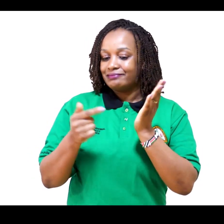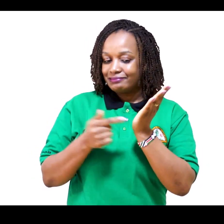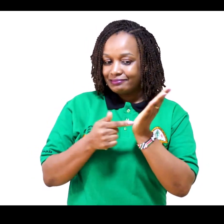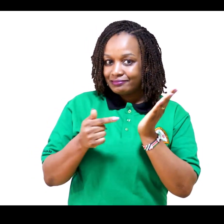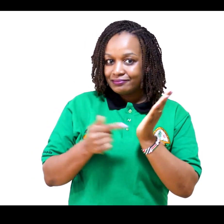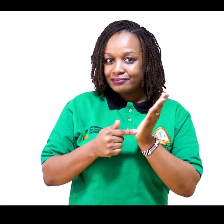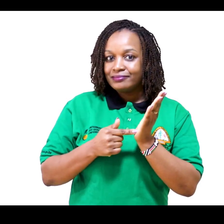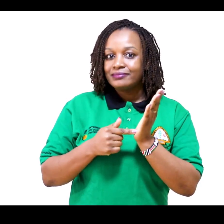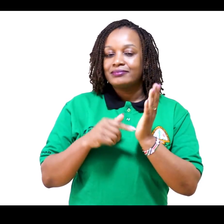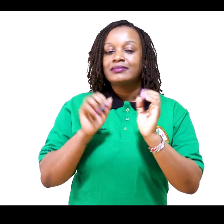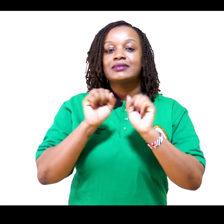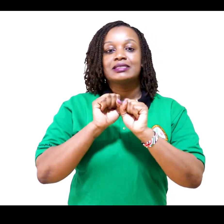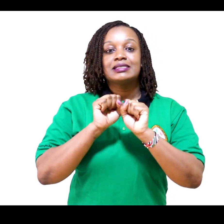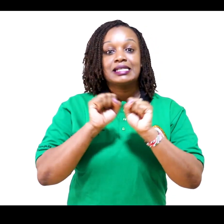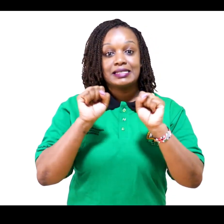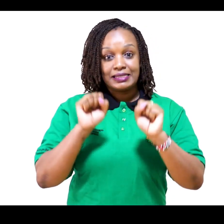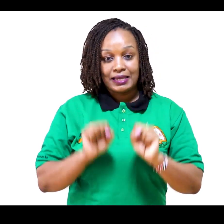wa uidhinishaji wa kielektroniki